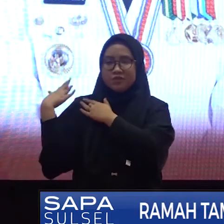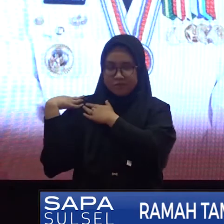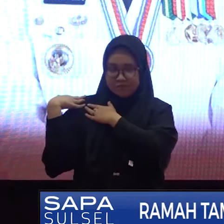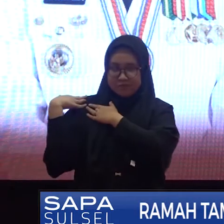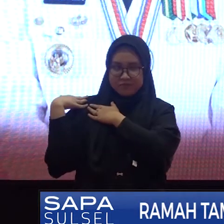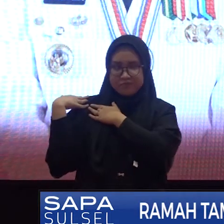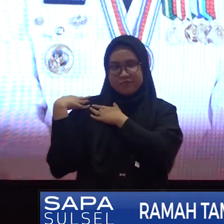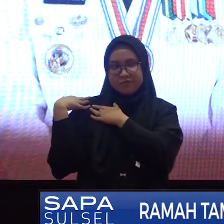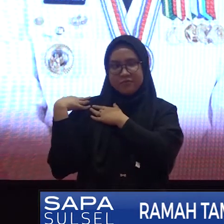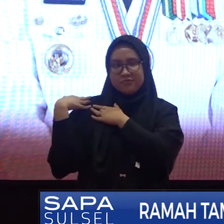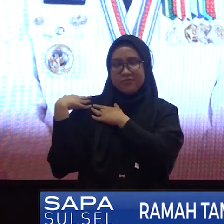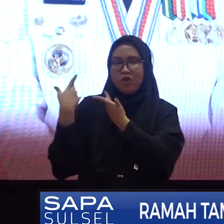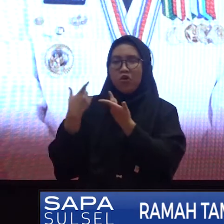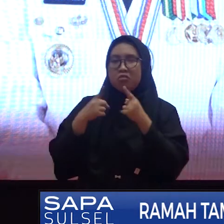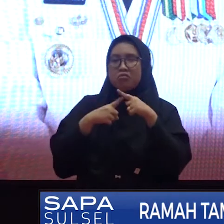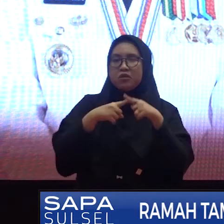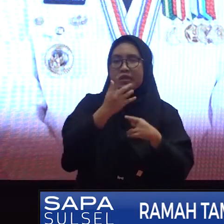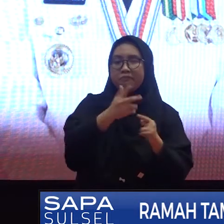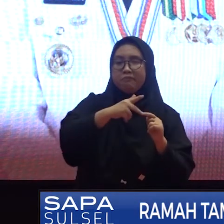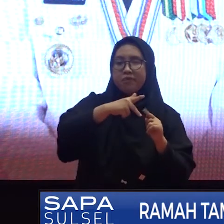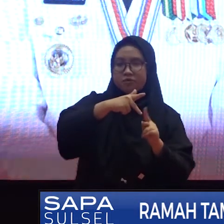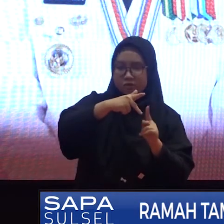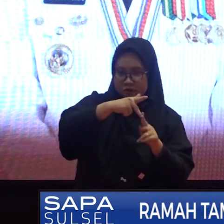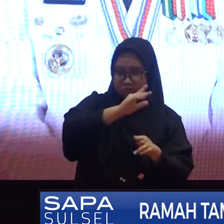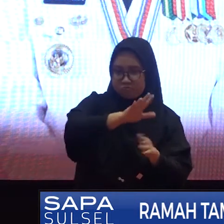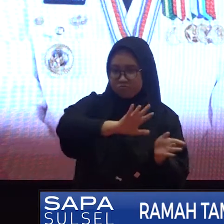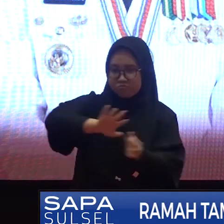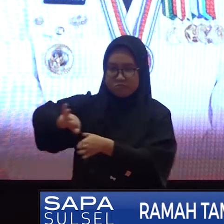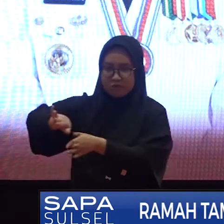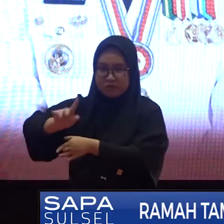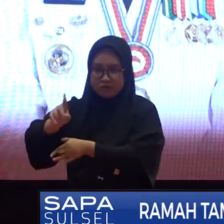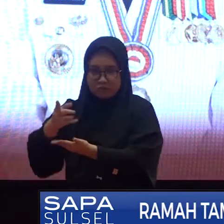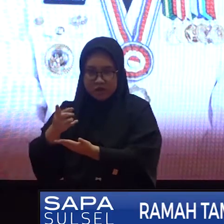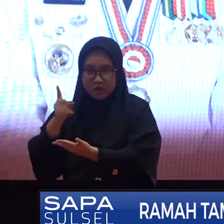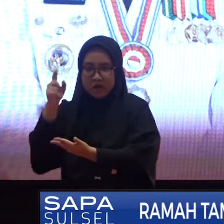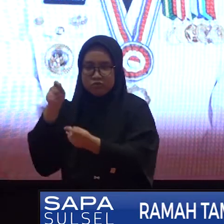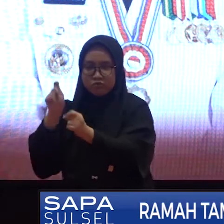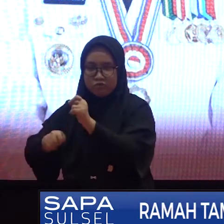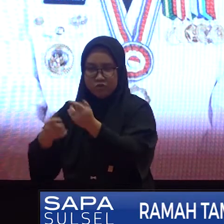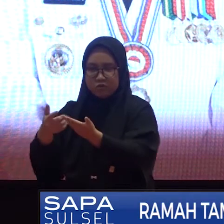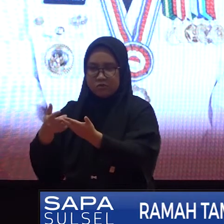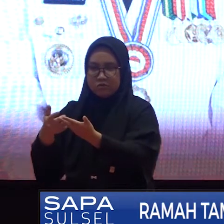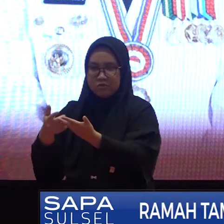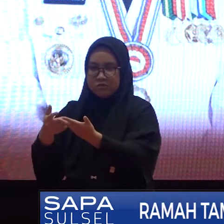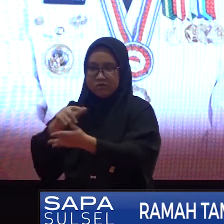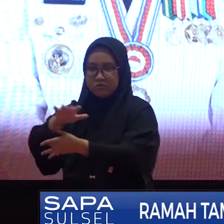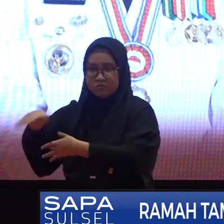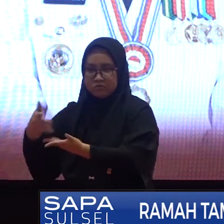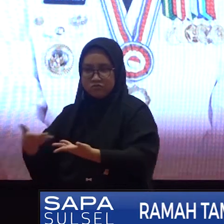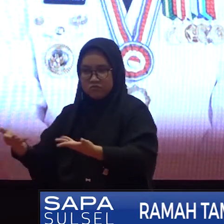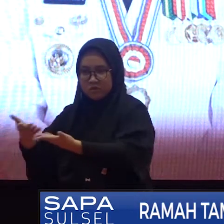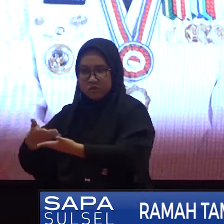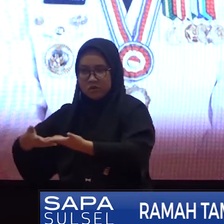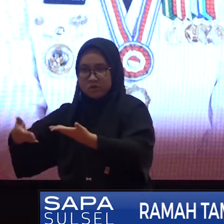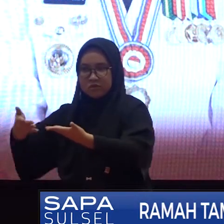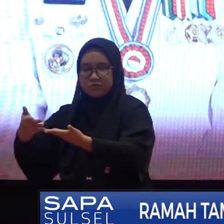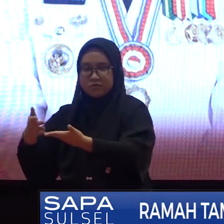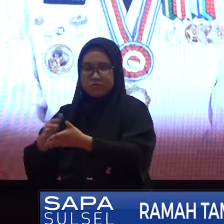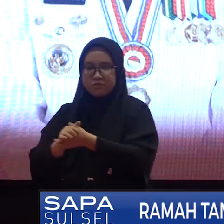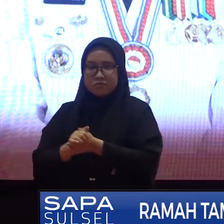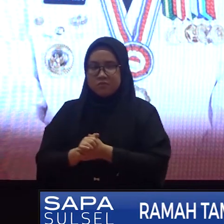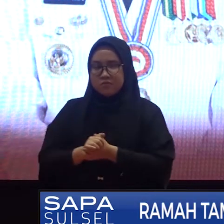tidak tidak usah bahwa itu tugasnya provinsial yang harus membuat generasio sekitar harus tidak boleh timpang